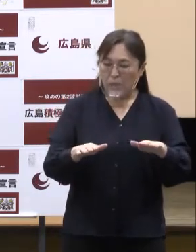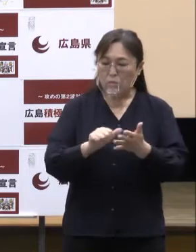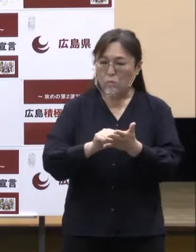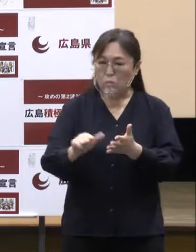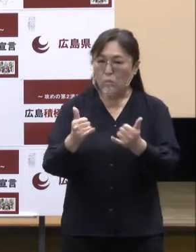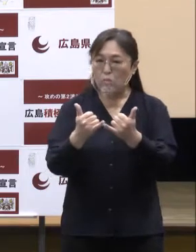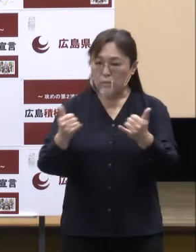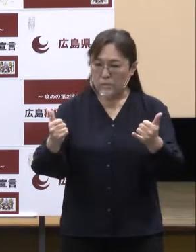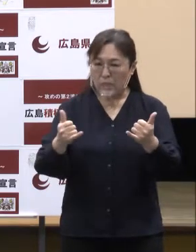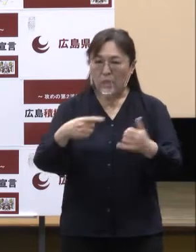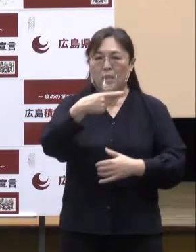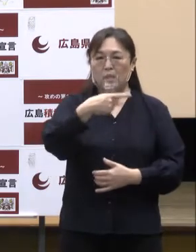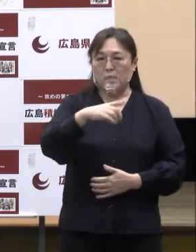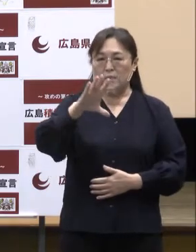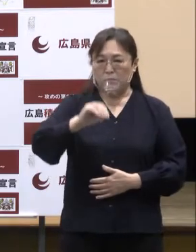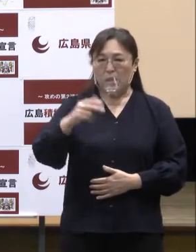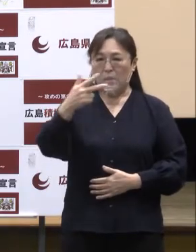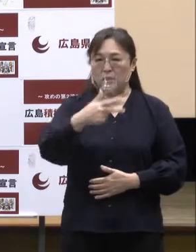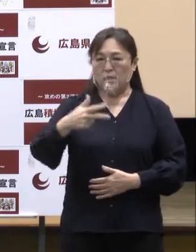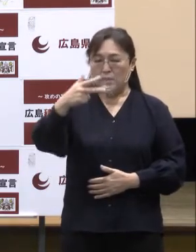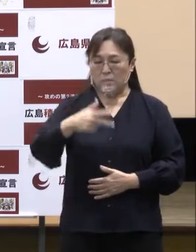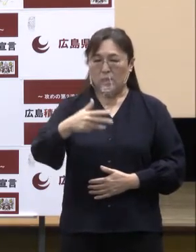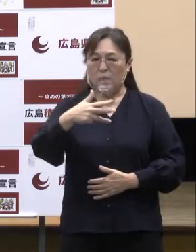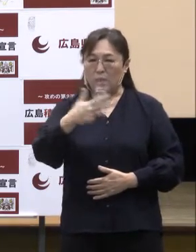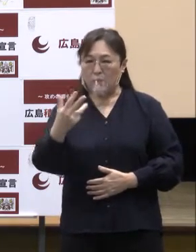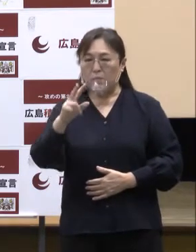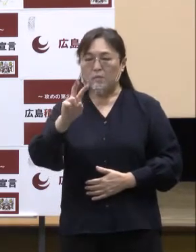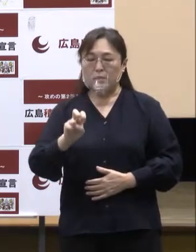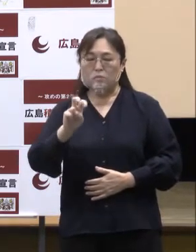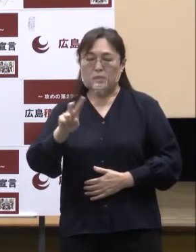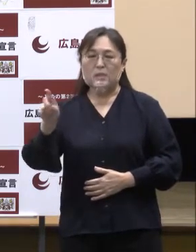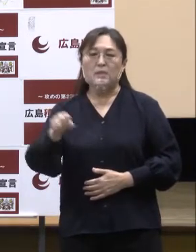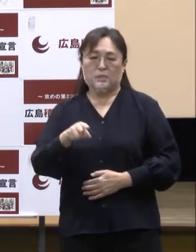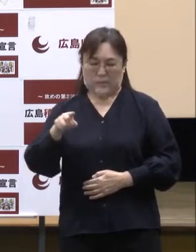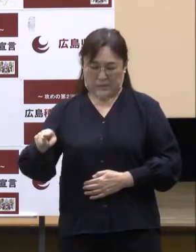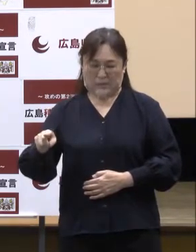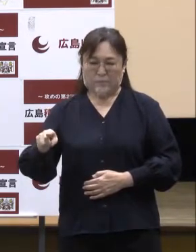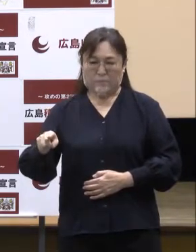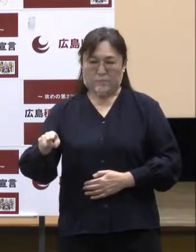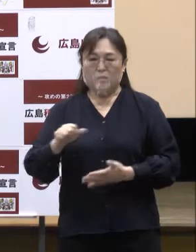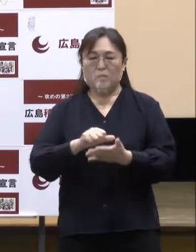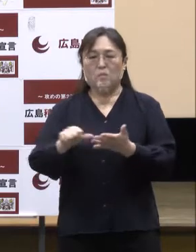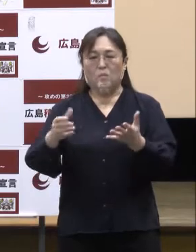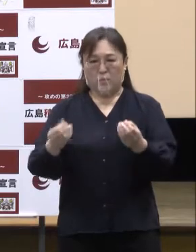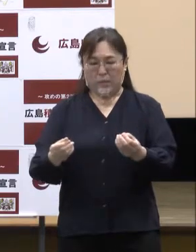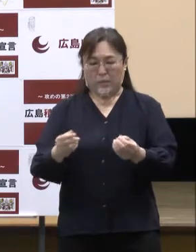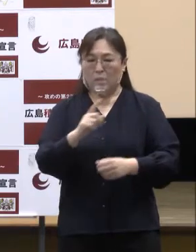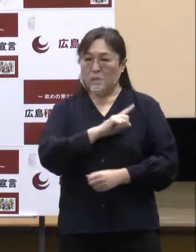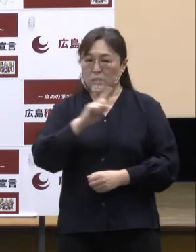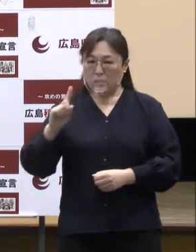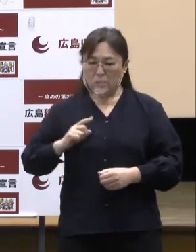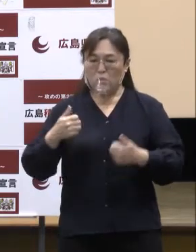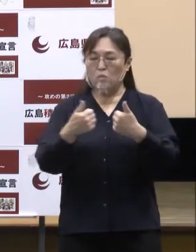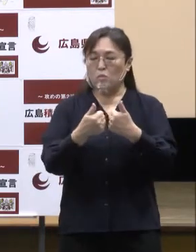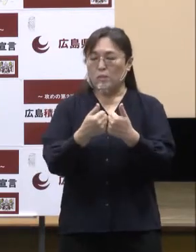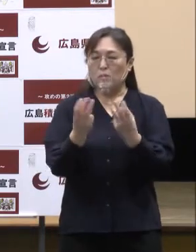者数17,822人になっておりまして、1日あたりの相談件数